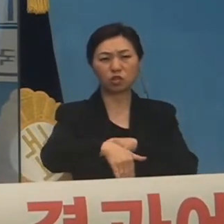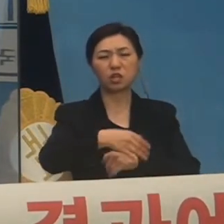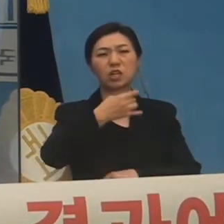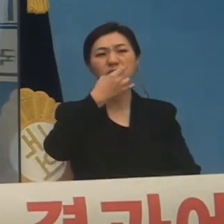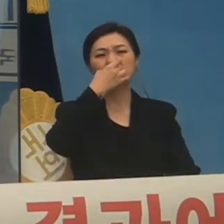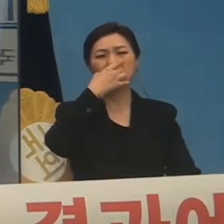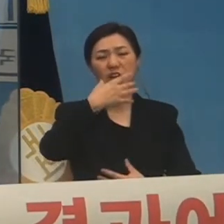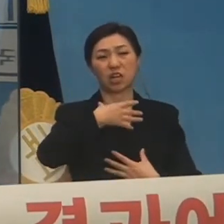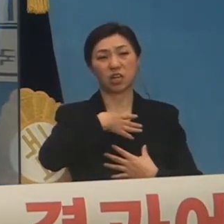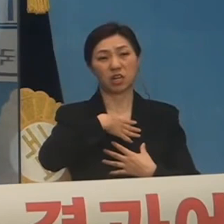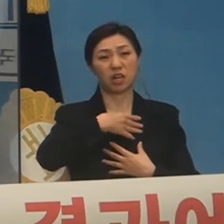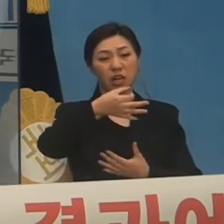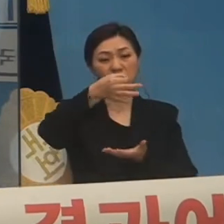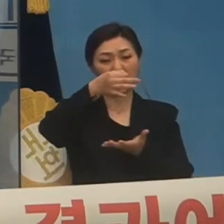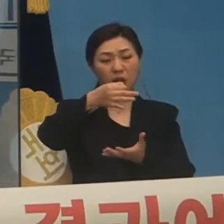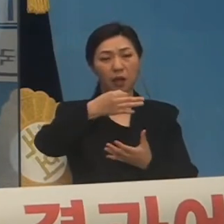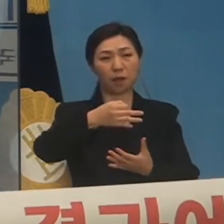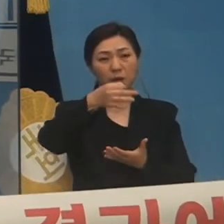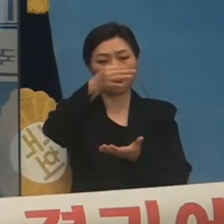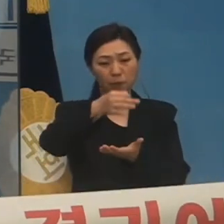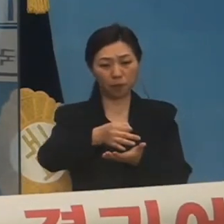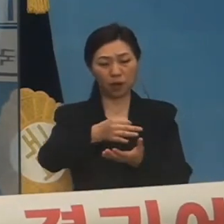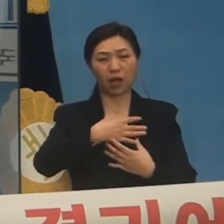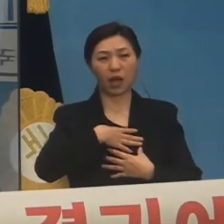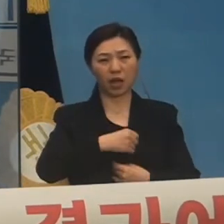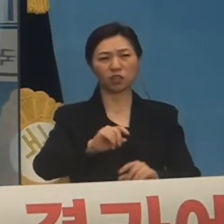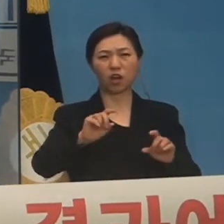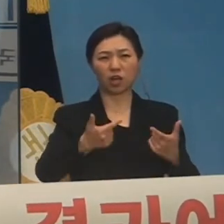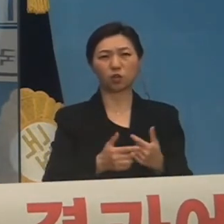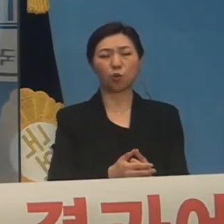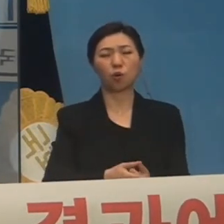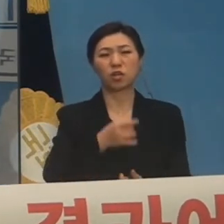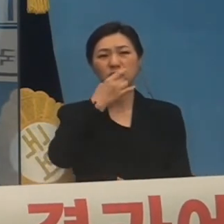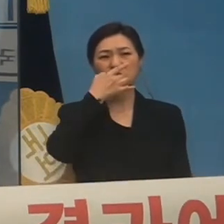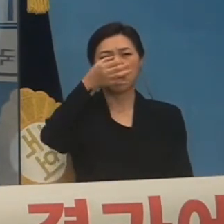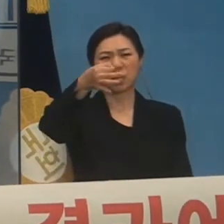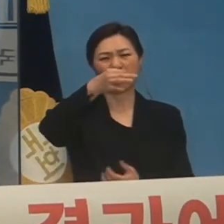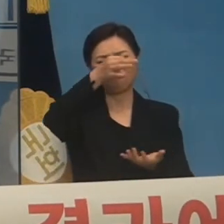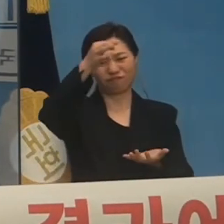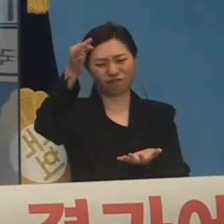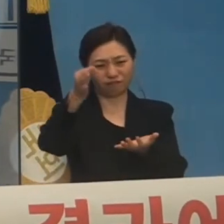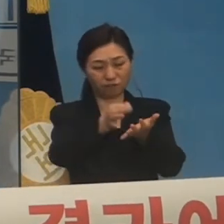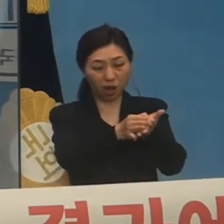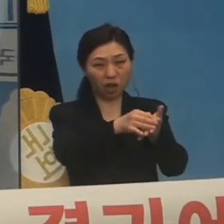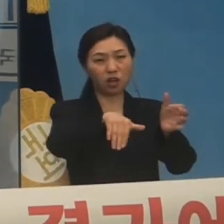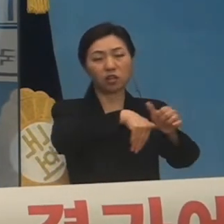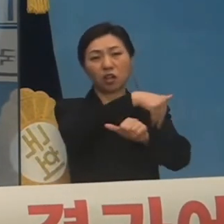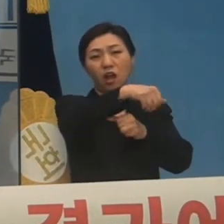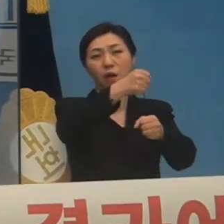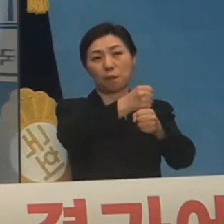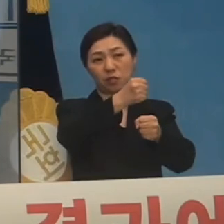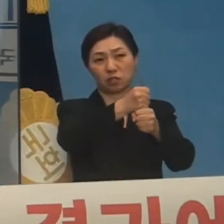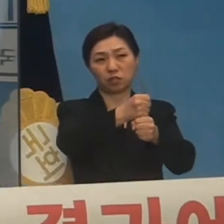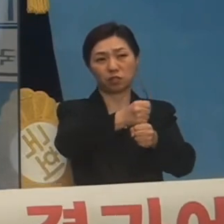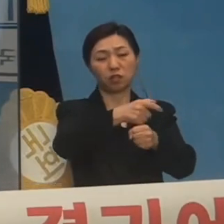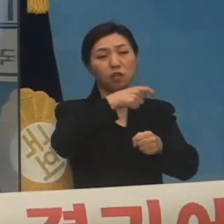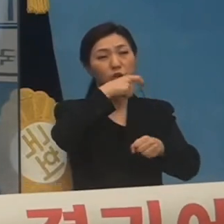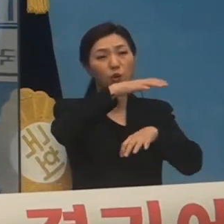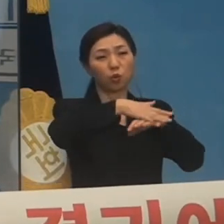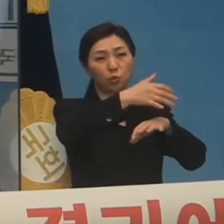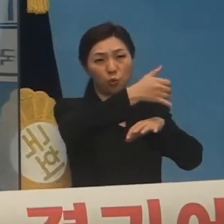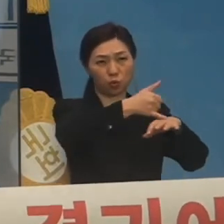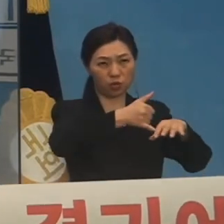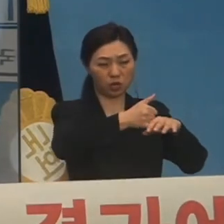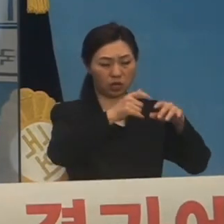아닌 쌀값 하락을 유도한 농림축산식품부를 비판하며 다음과 같이 이번